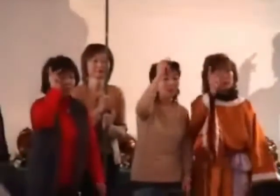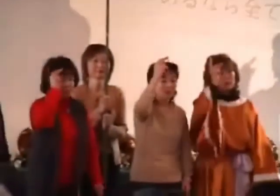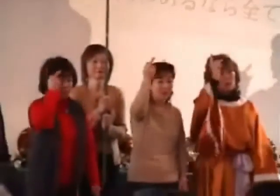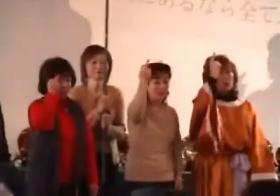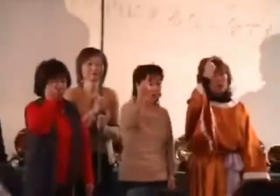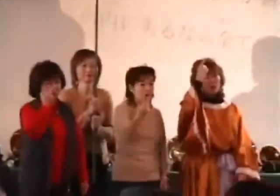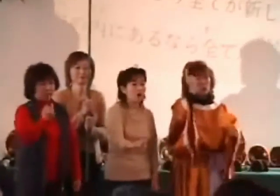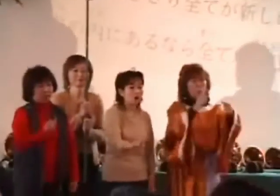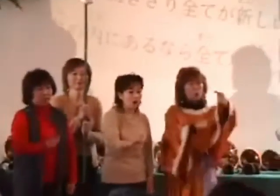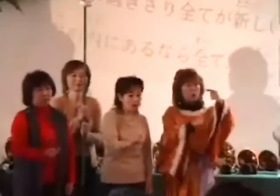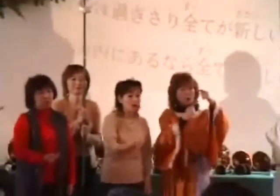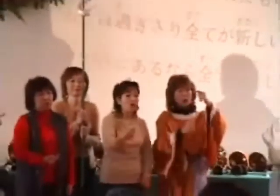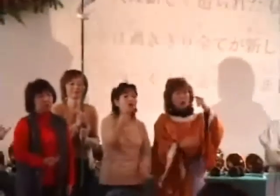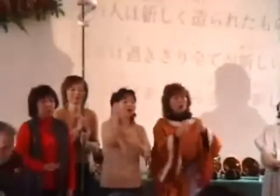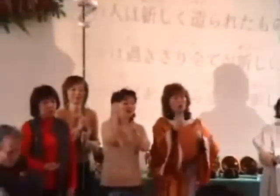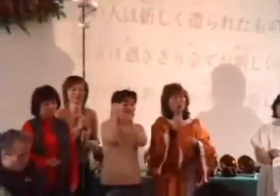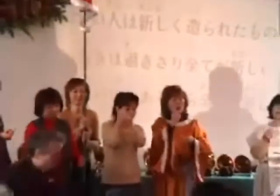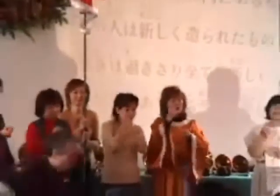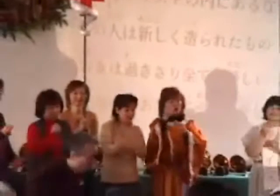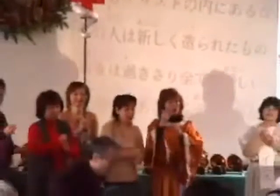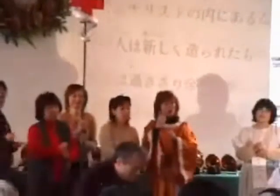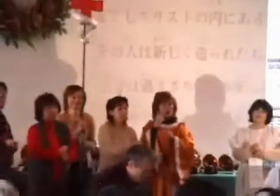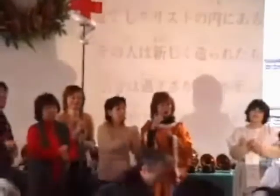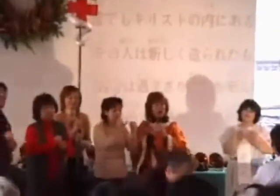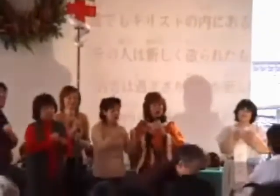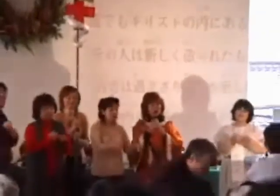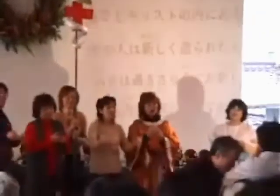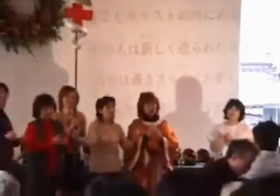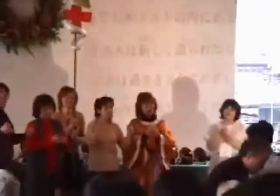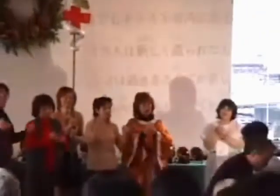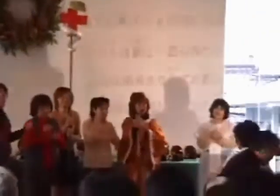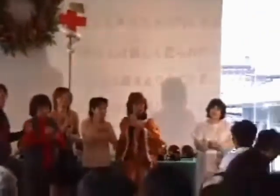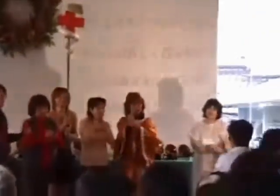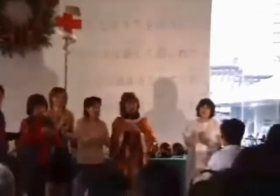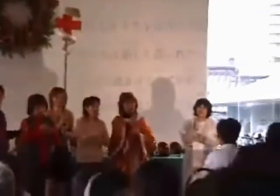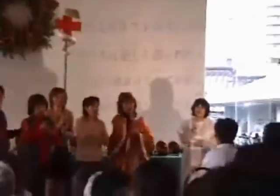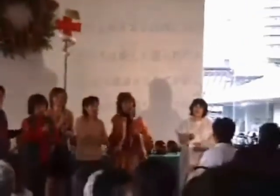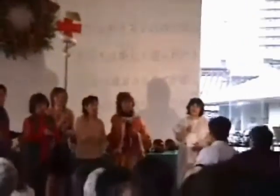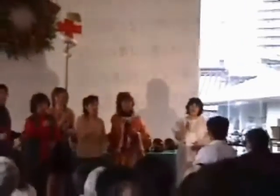神はその一人子をお与えになったほどに